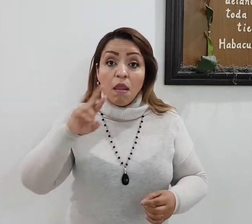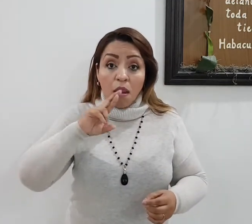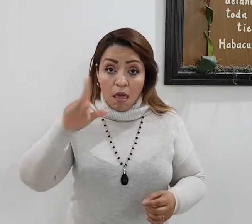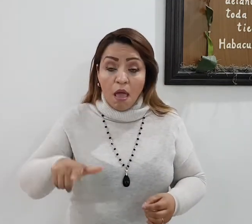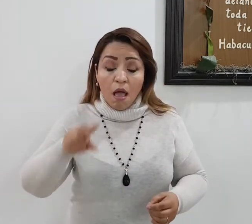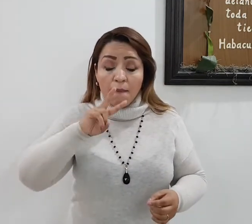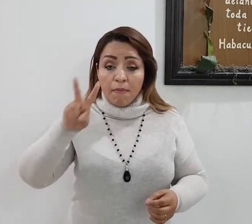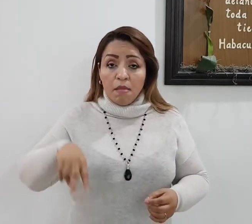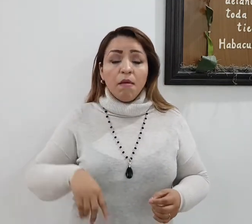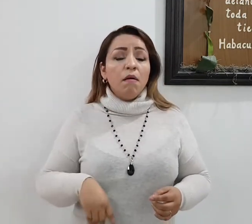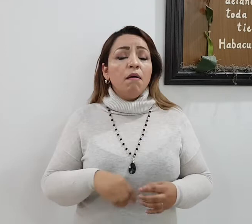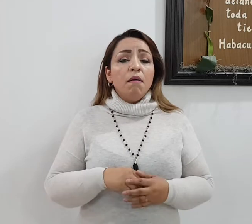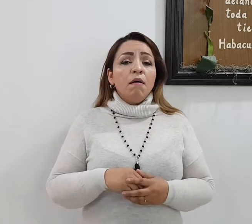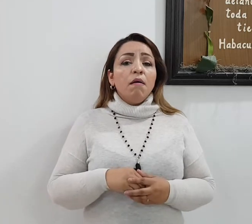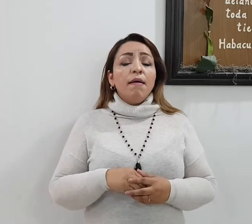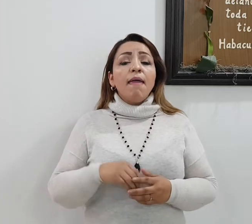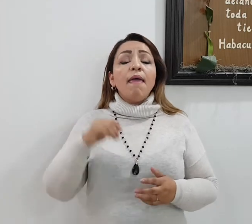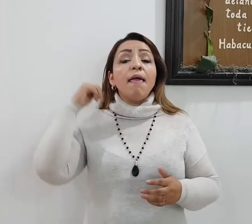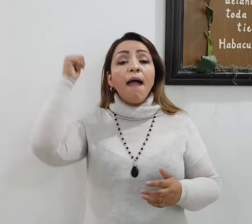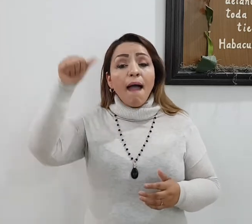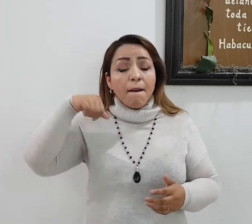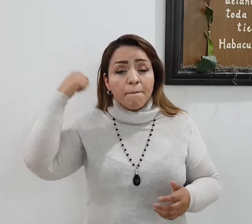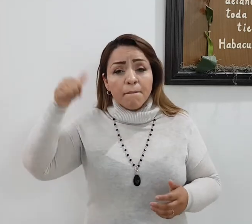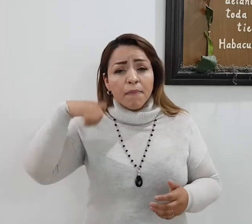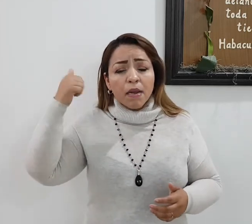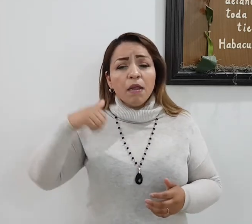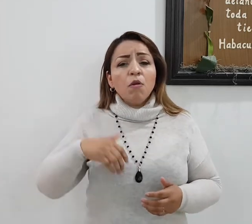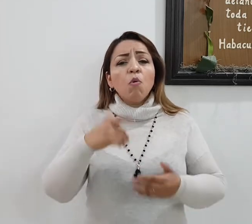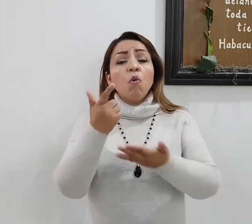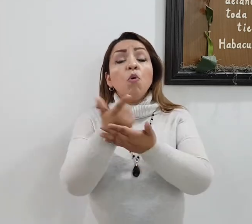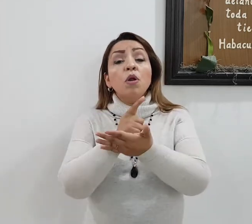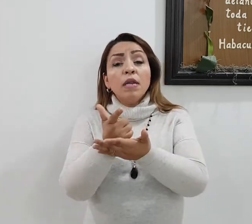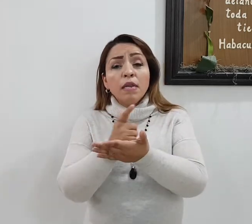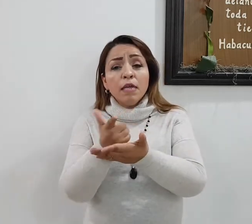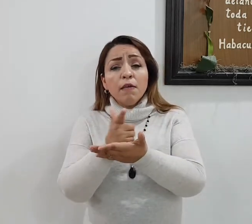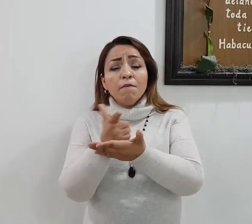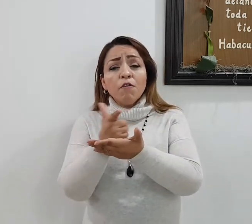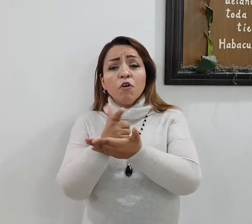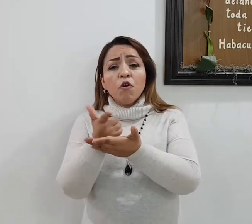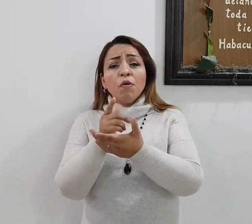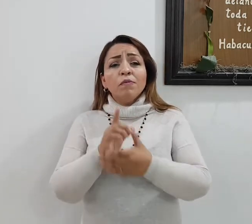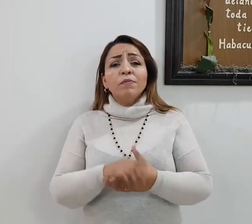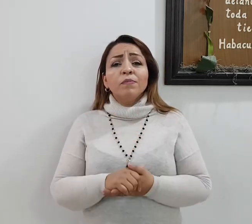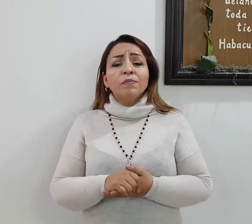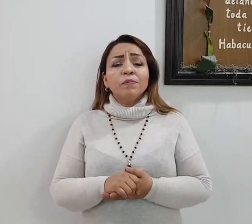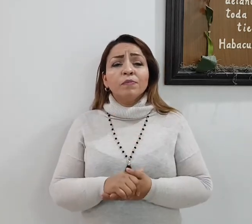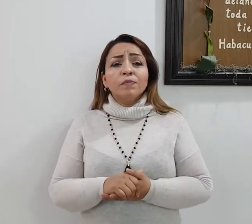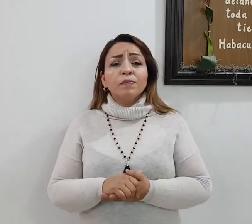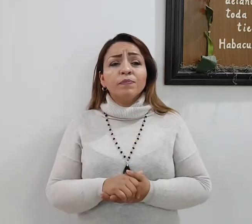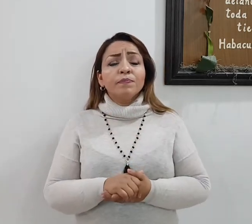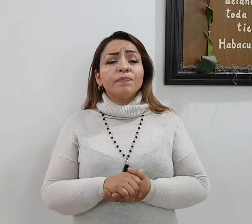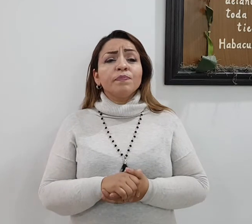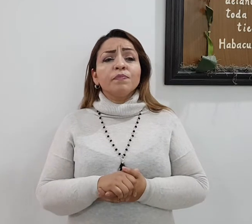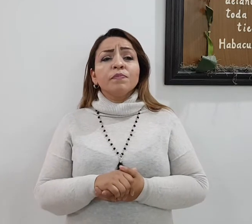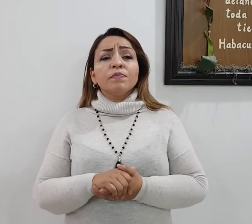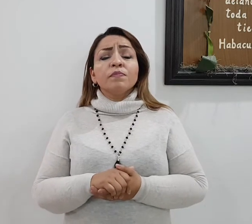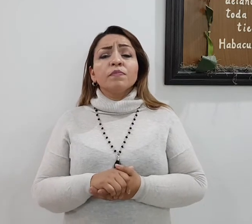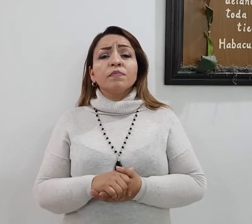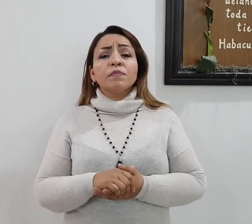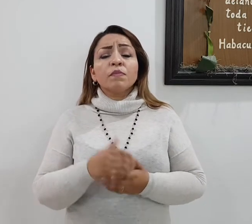En abril, un libro escrito por un autor con la inicial de tu nombre. Yo dije, Mario, Mateo, Marcos,